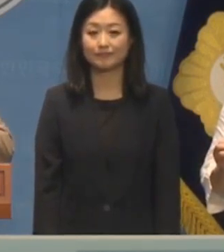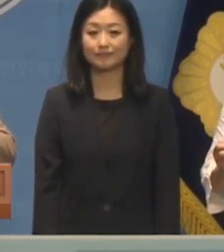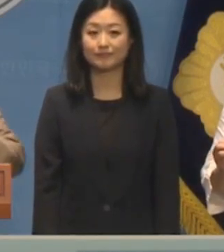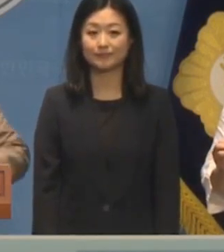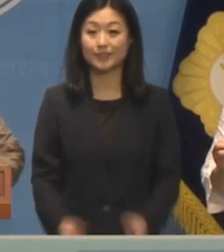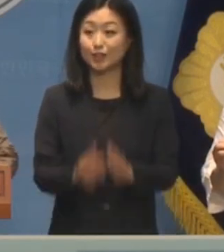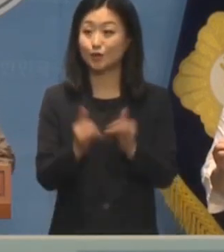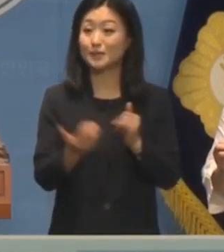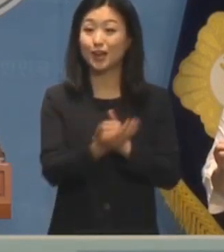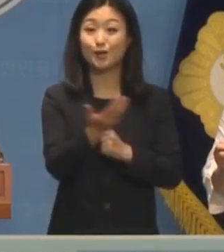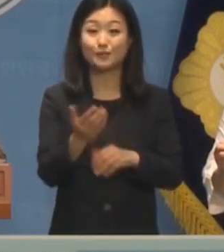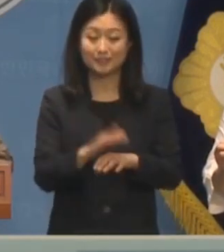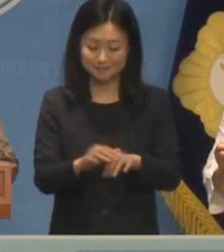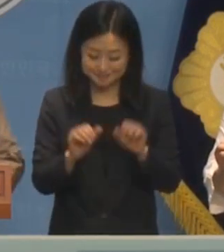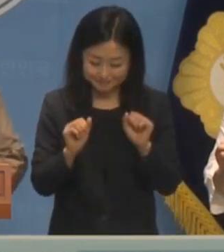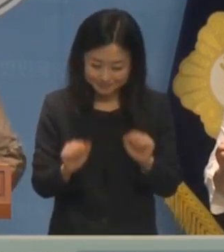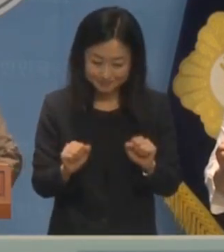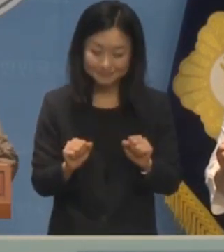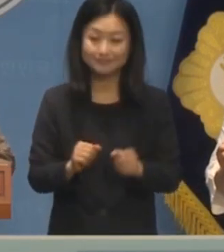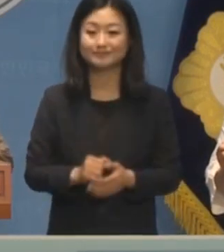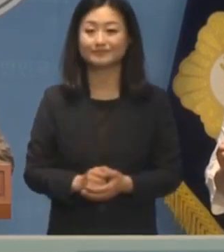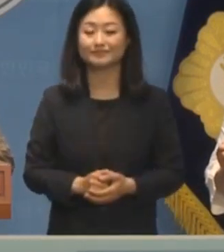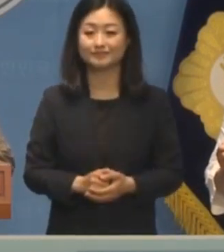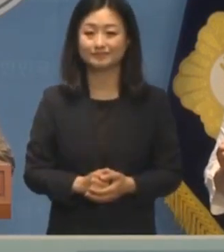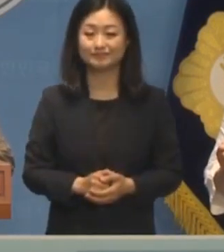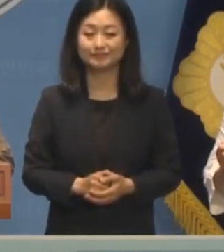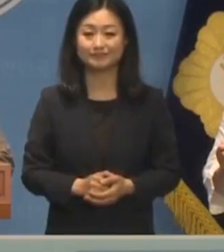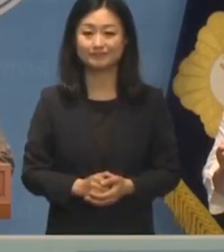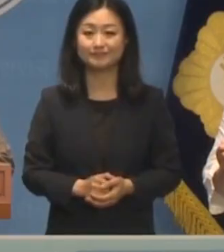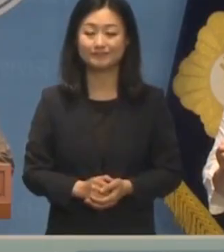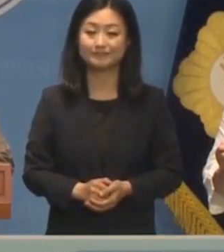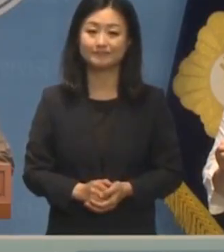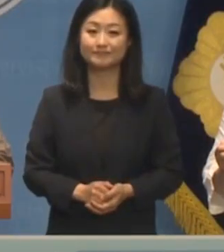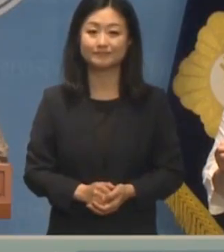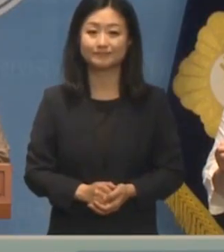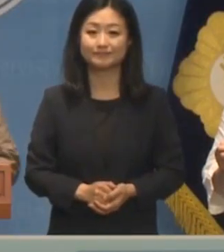국민 여러분들 안녕하십니까. 촛불행동의 상임대표 김민웅입니다.